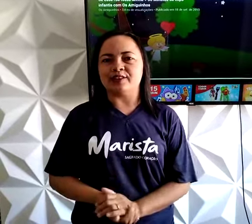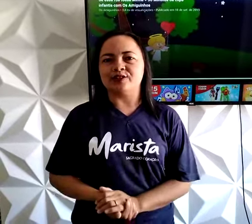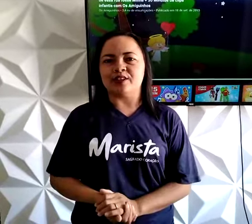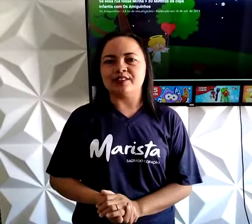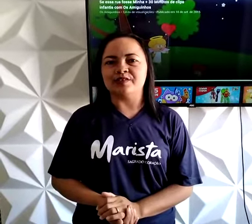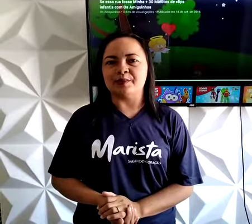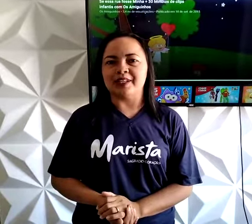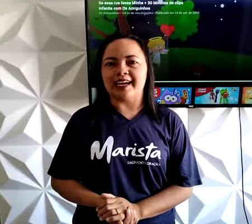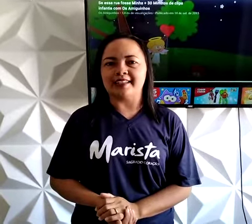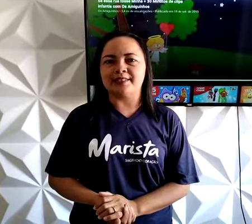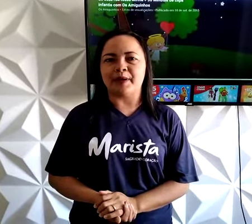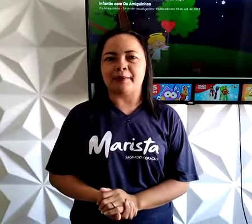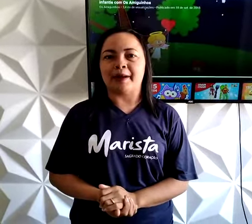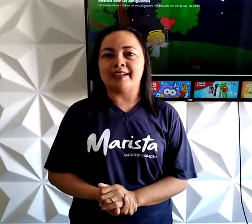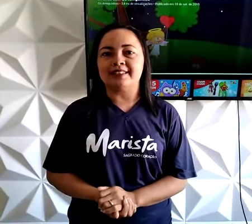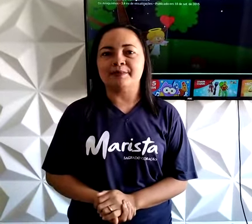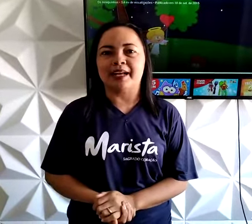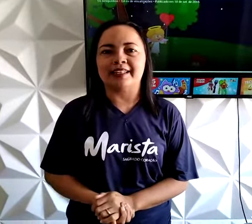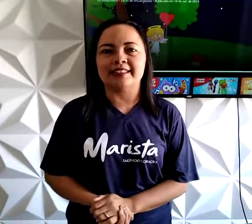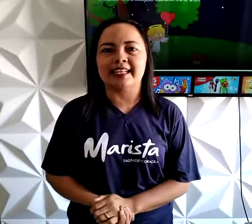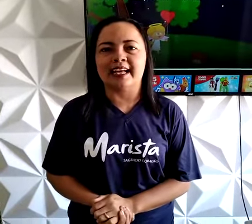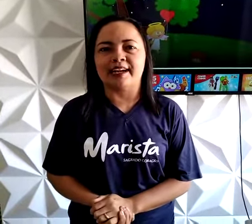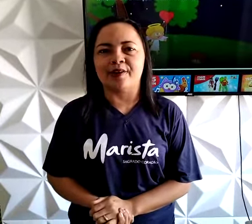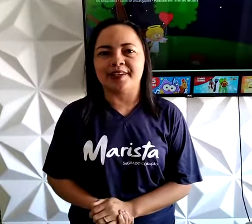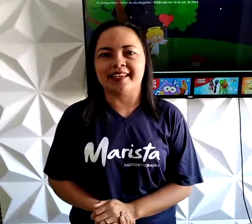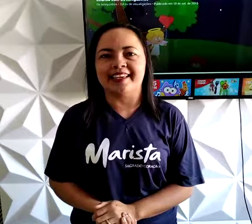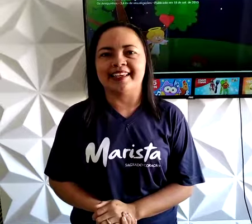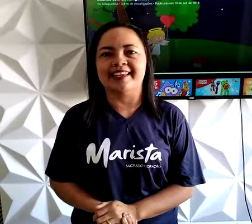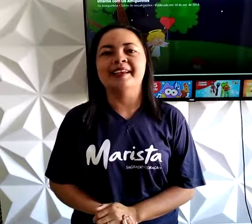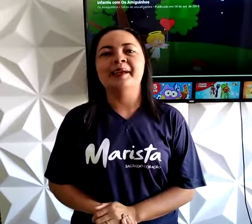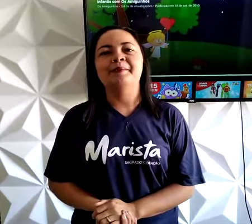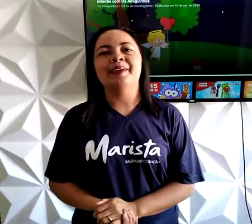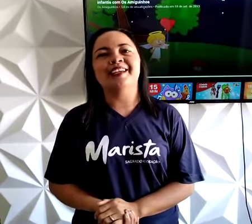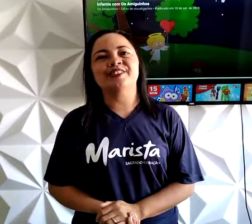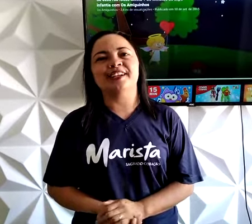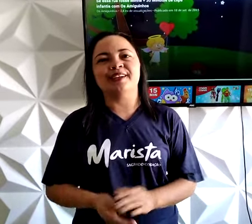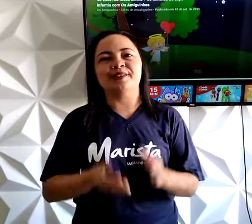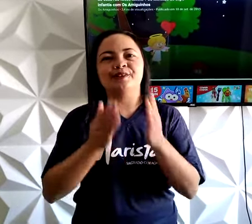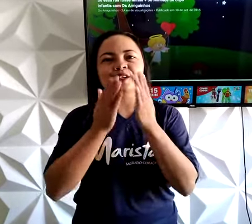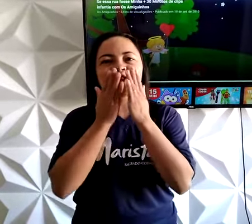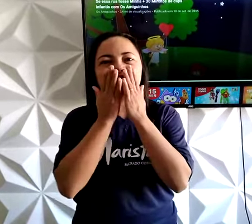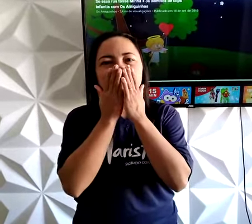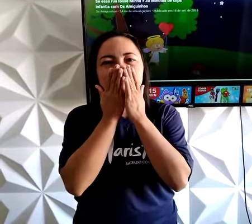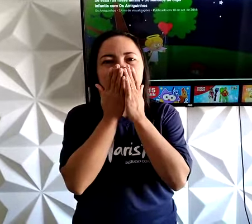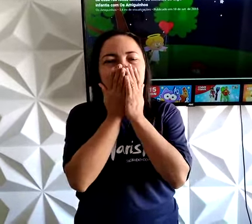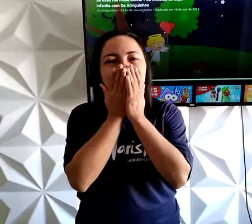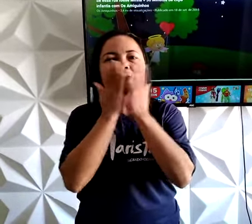os nossos familiares para participar desse karaokê. Beijão, infantil!